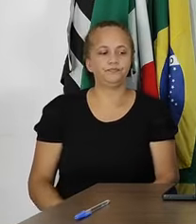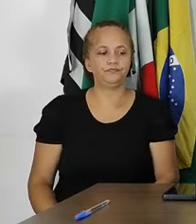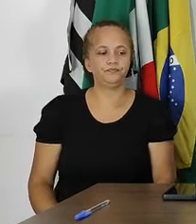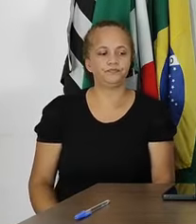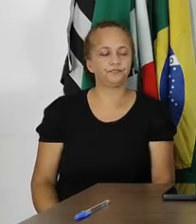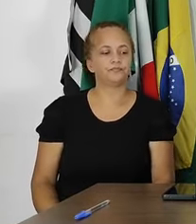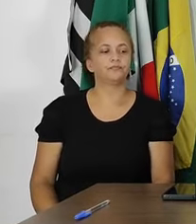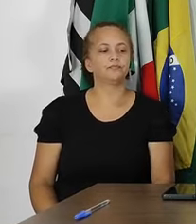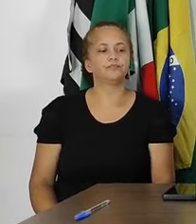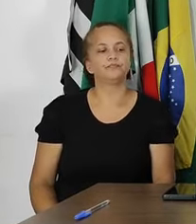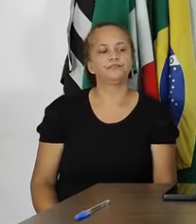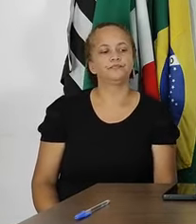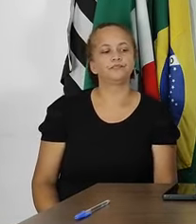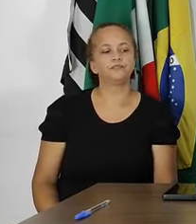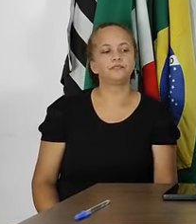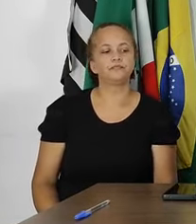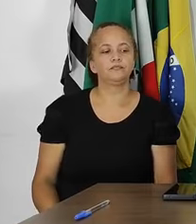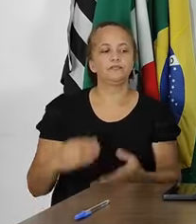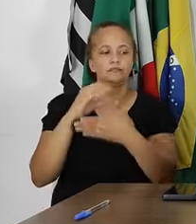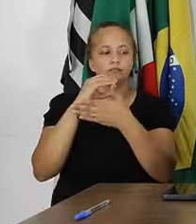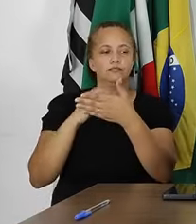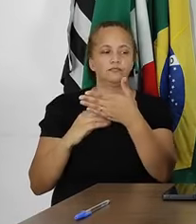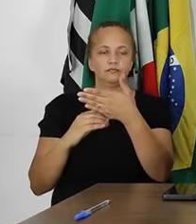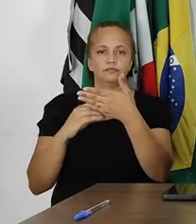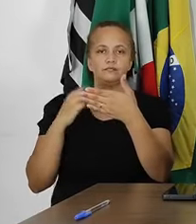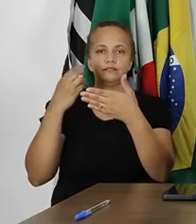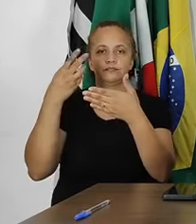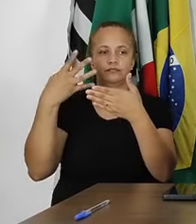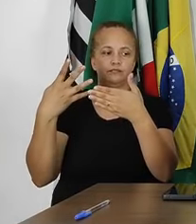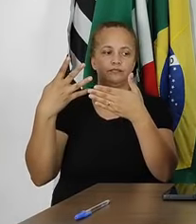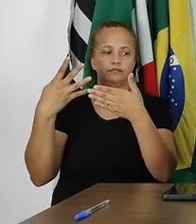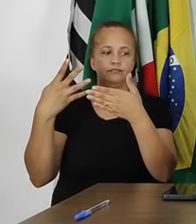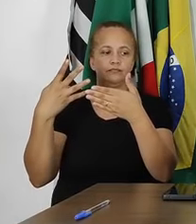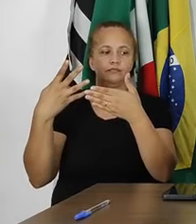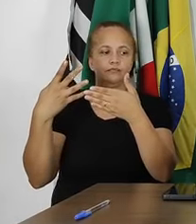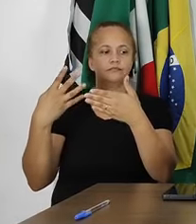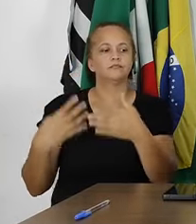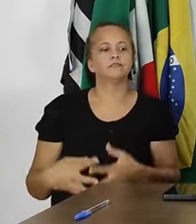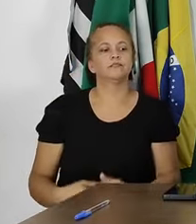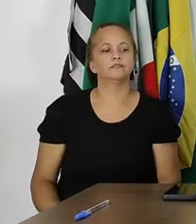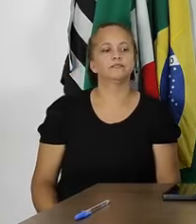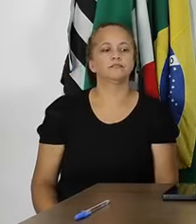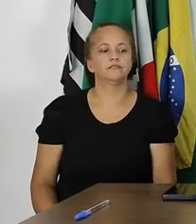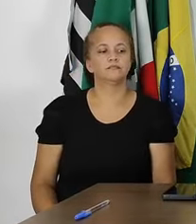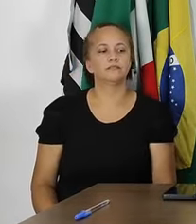Efésios capítulo 4.